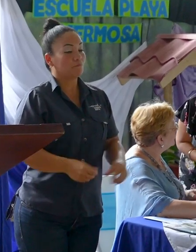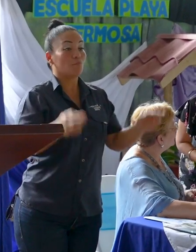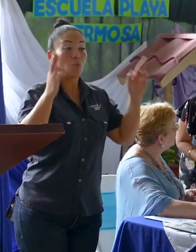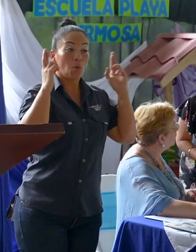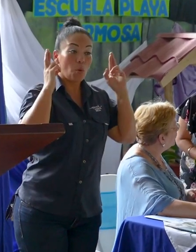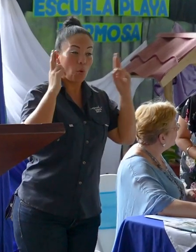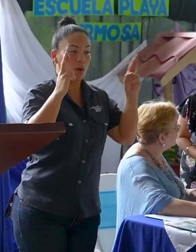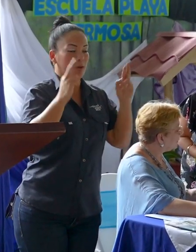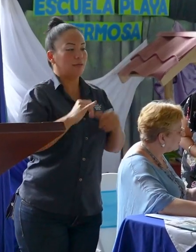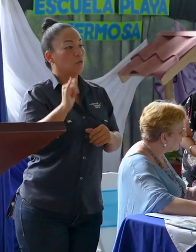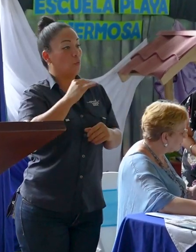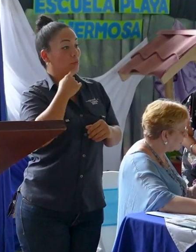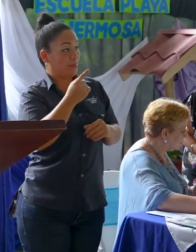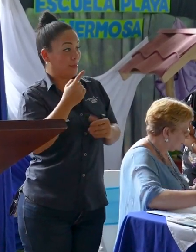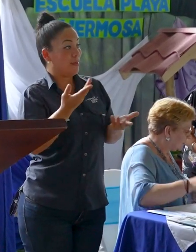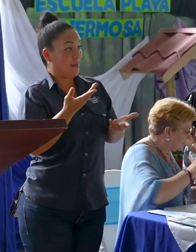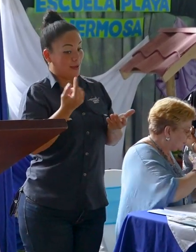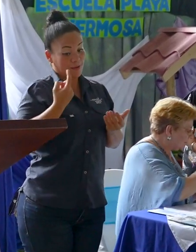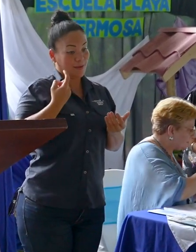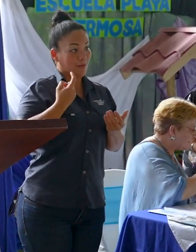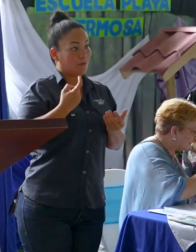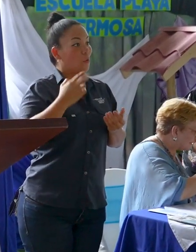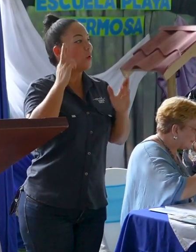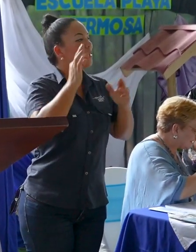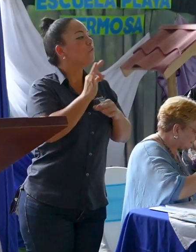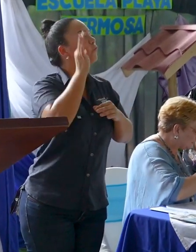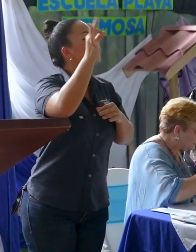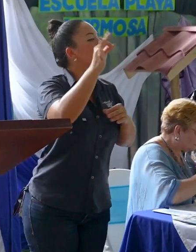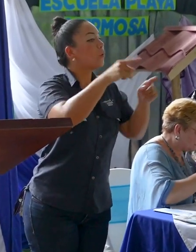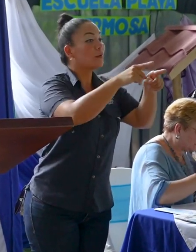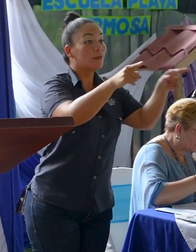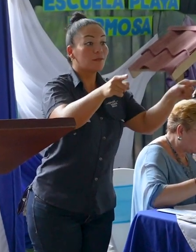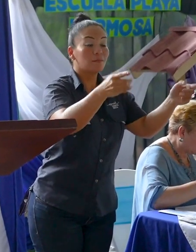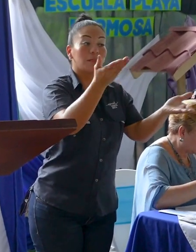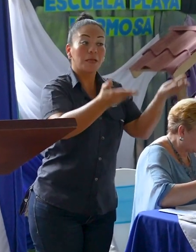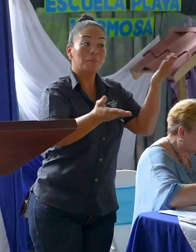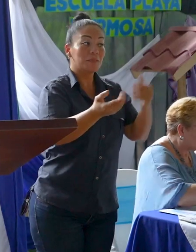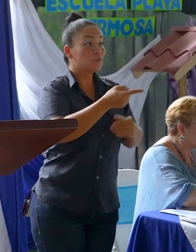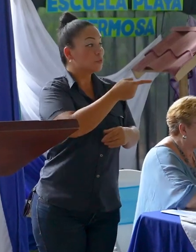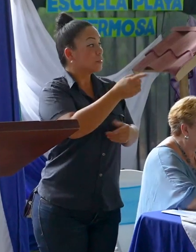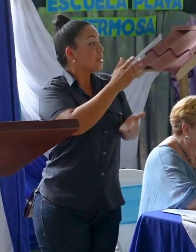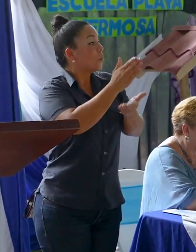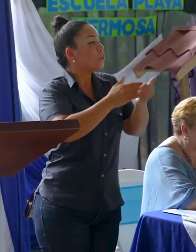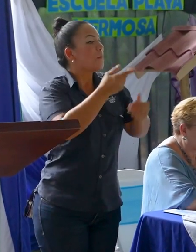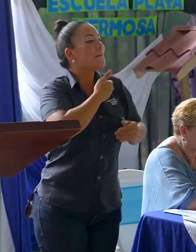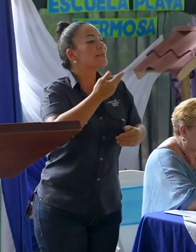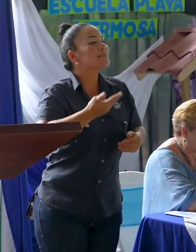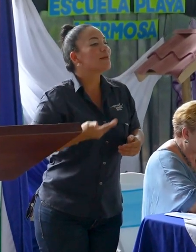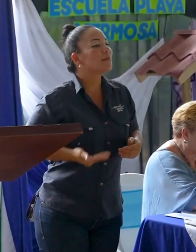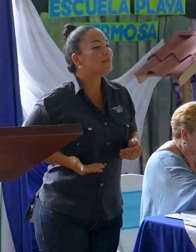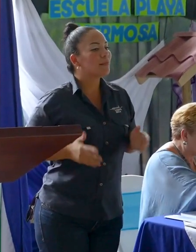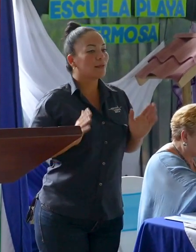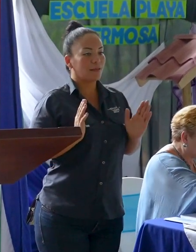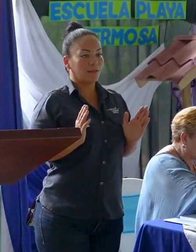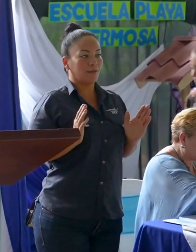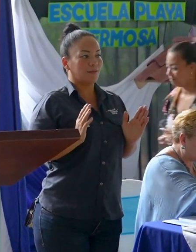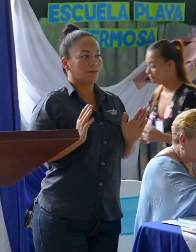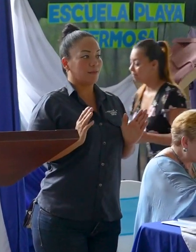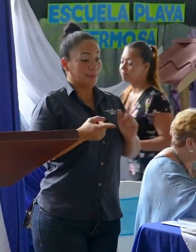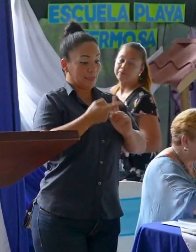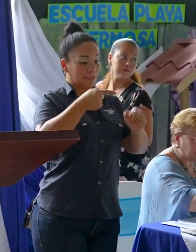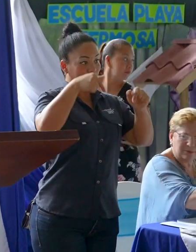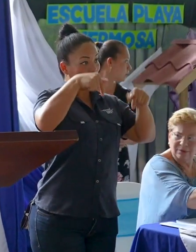Ojalá, como dije algún día, haya un o una presidente de la escuela de Playa